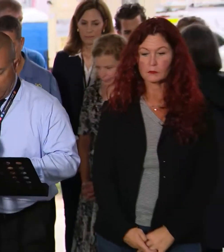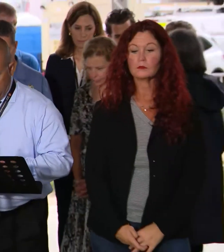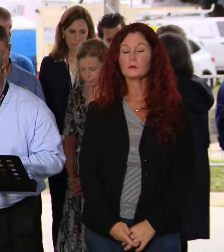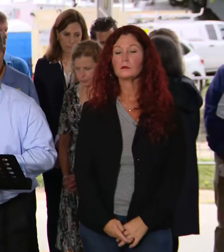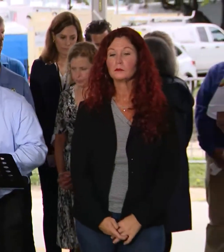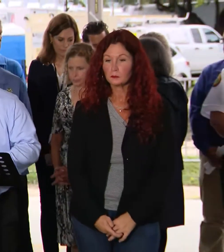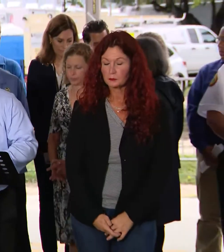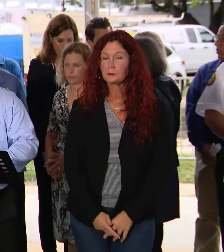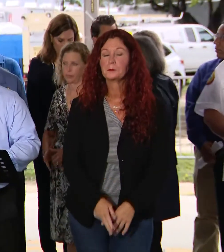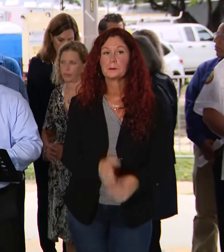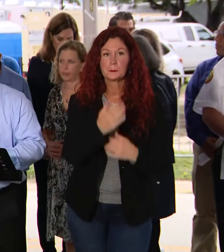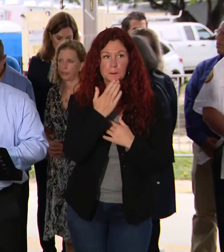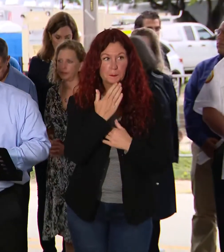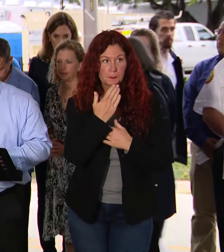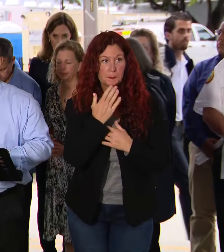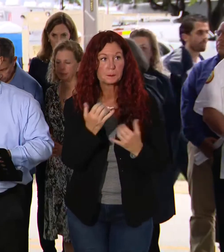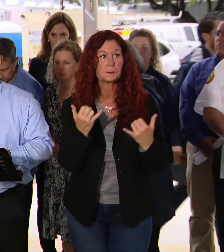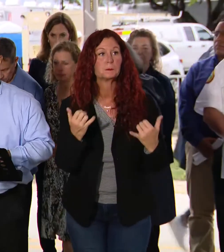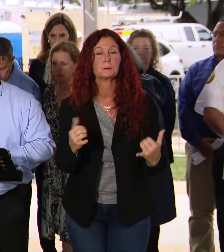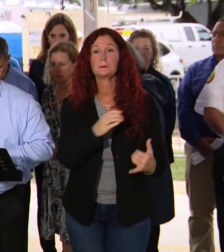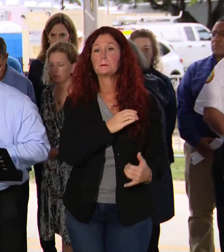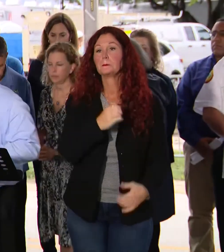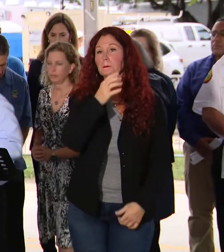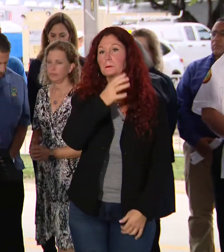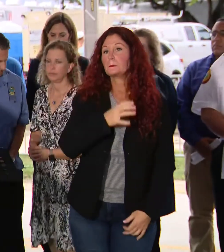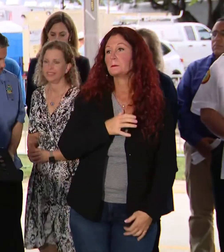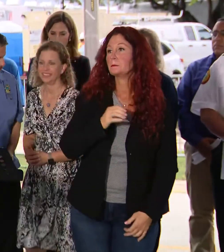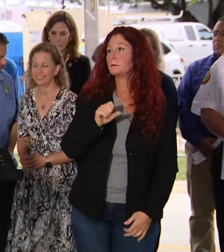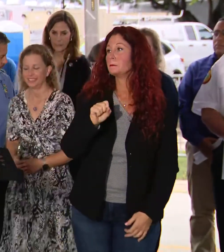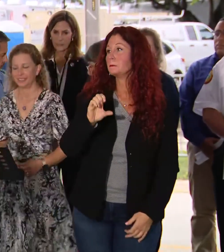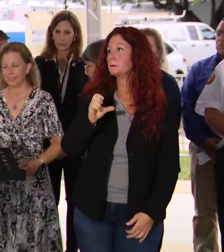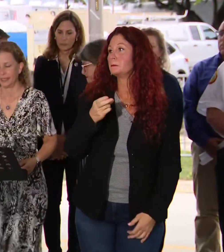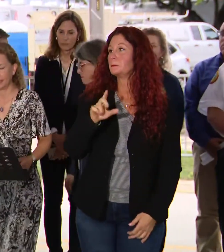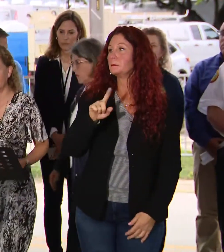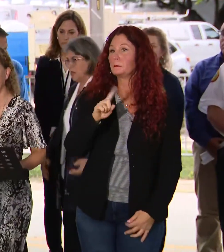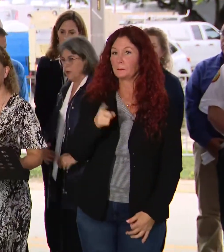Thank you, Madam Mayor. I welcome Congresswoman Debbie Wasserman Schultz.